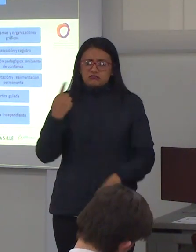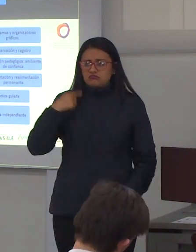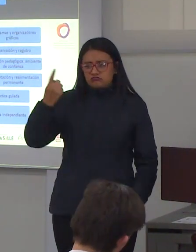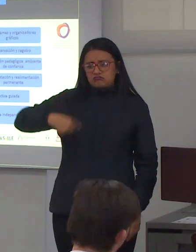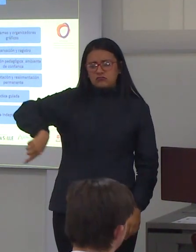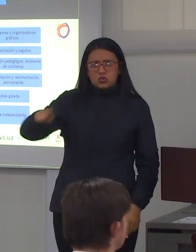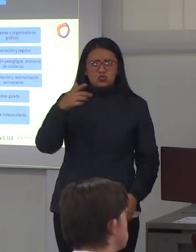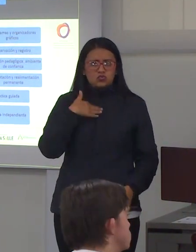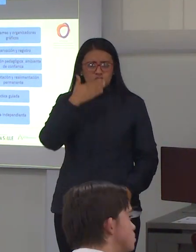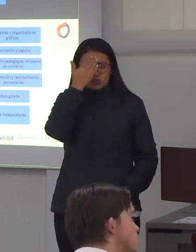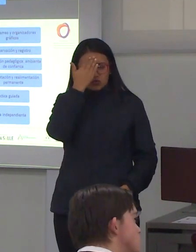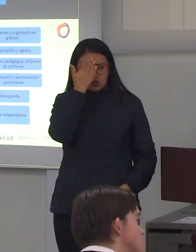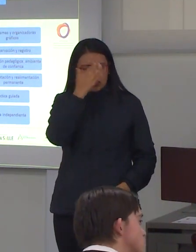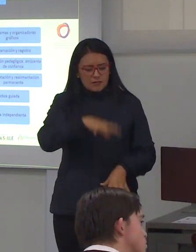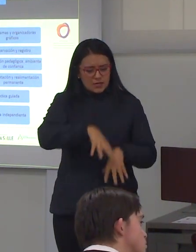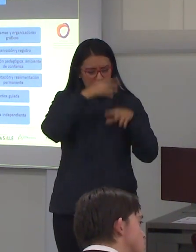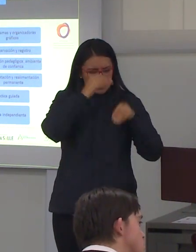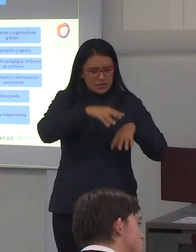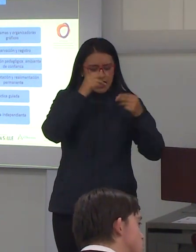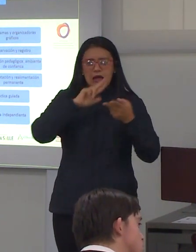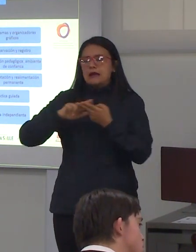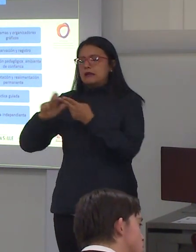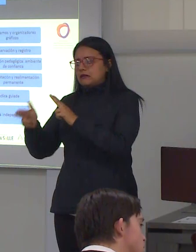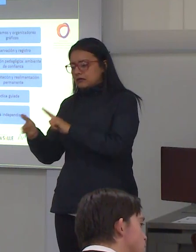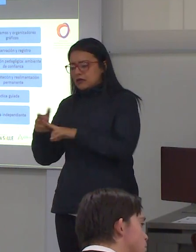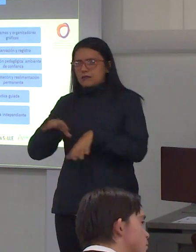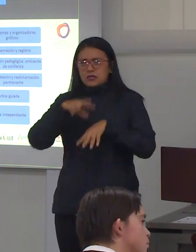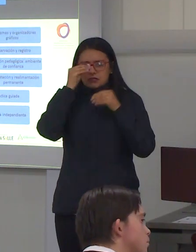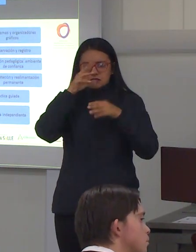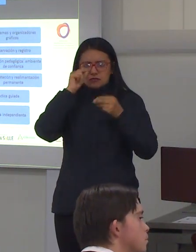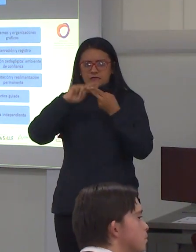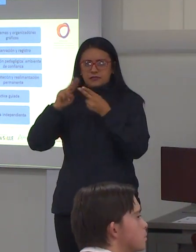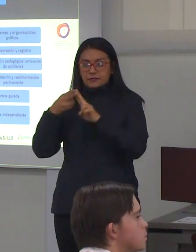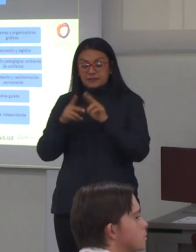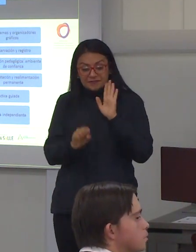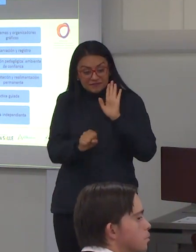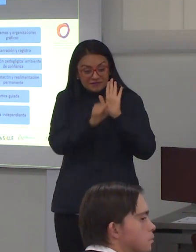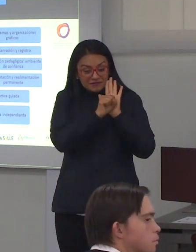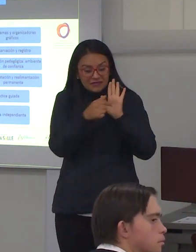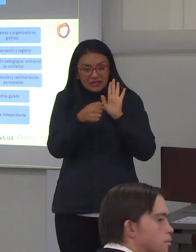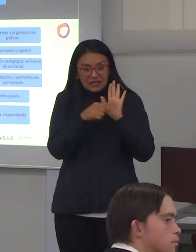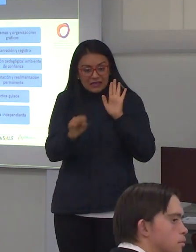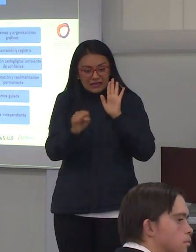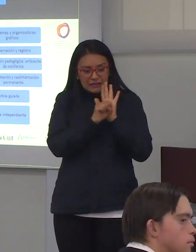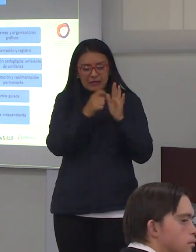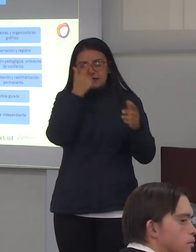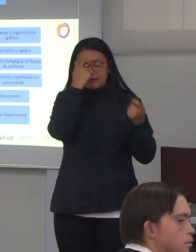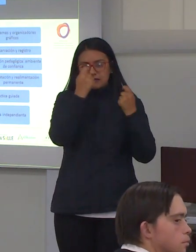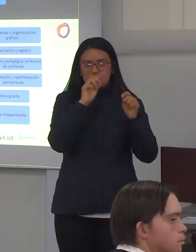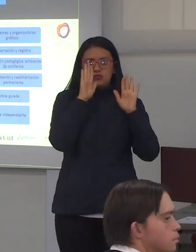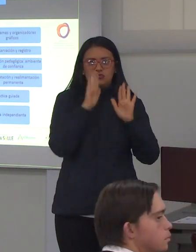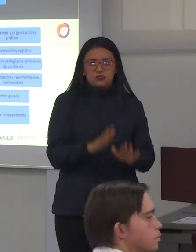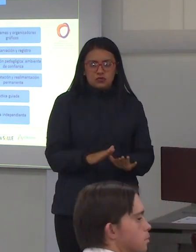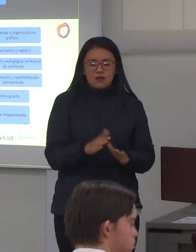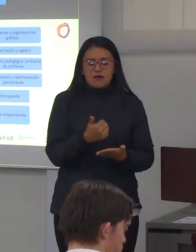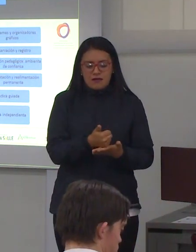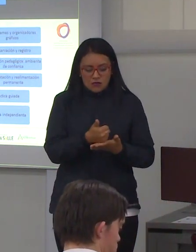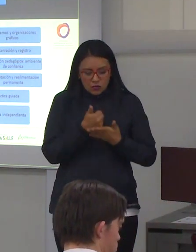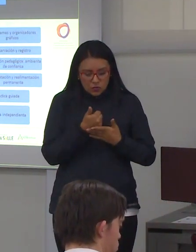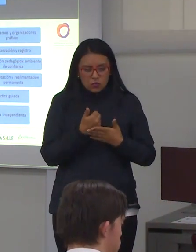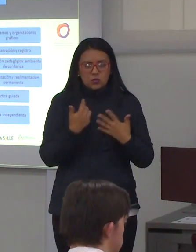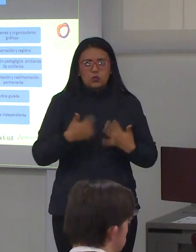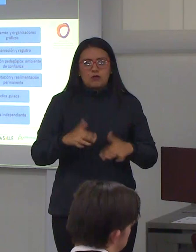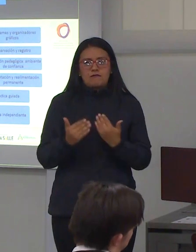nosotros manejamos mucho los aprendizajes por asociación. Entonces, el pictograma fue una de las estrategias que más nos ayudó